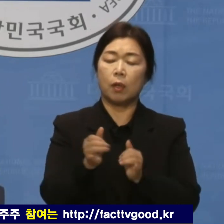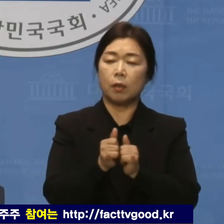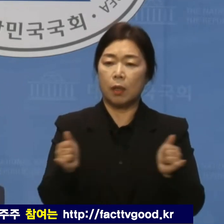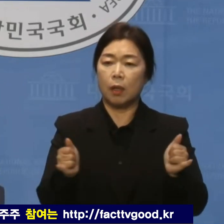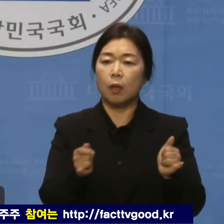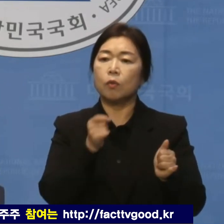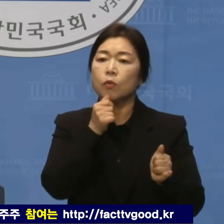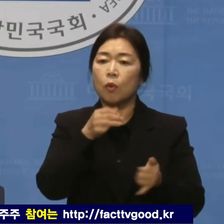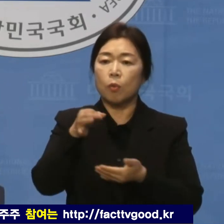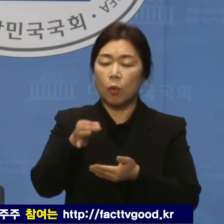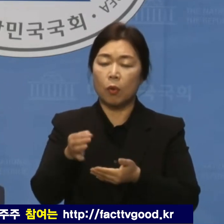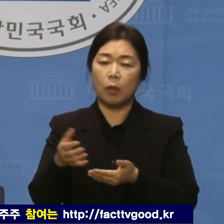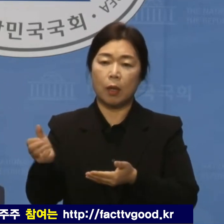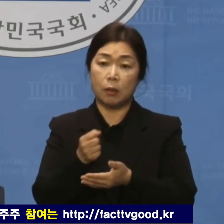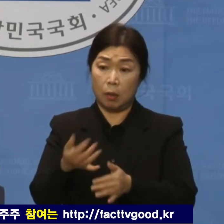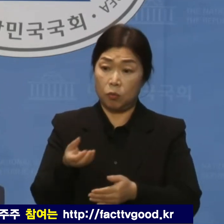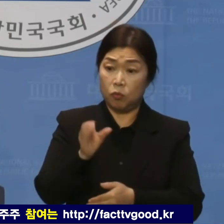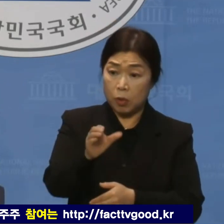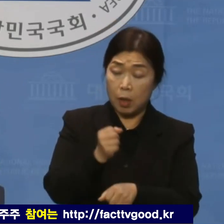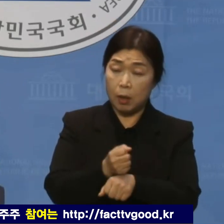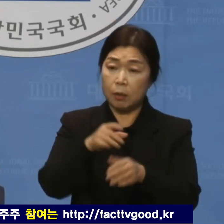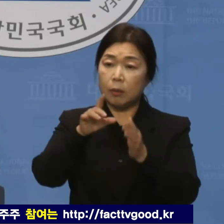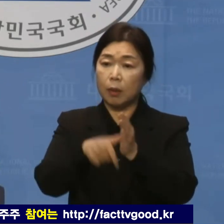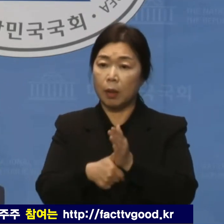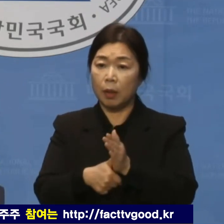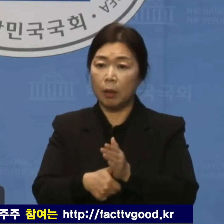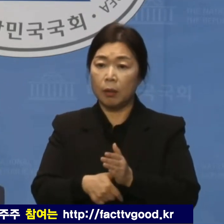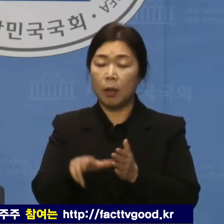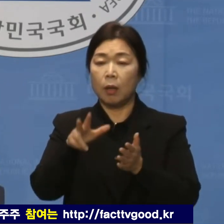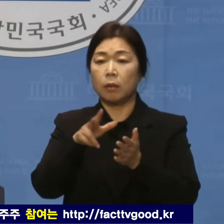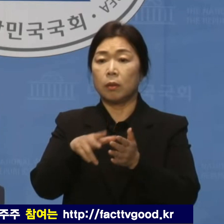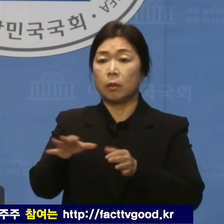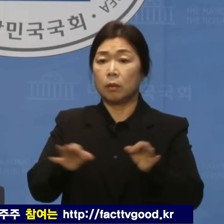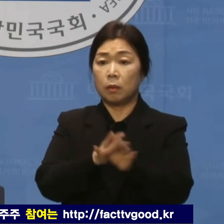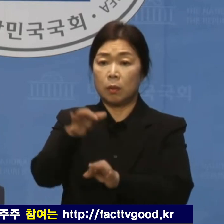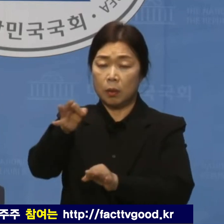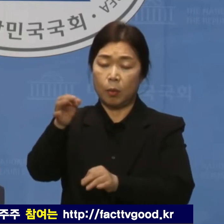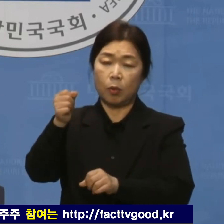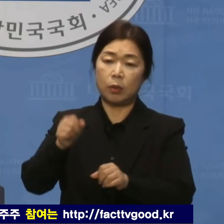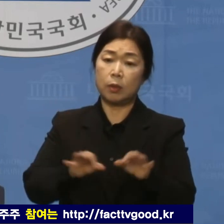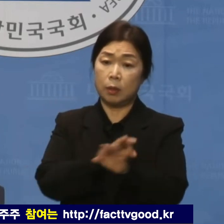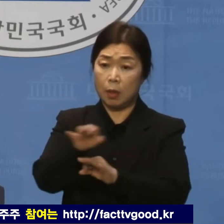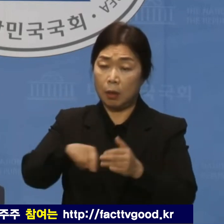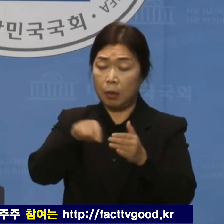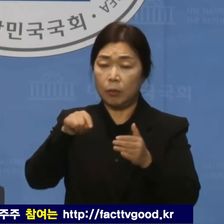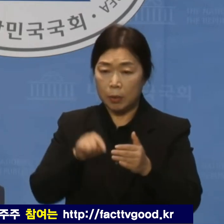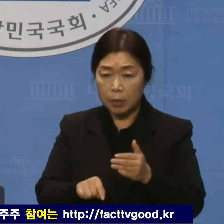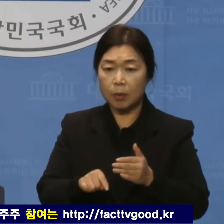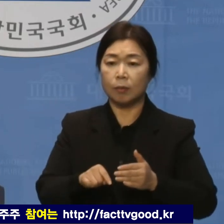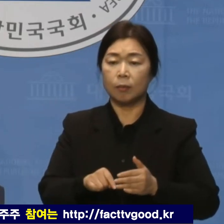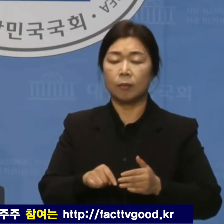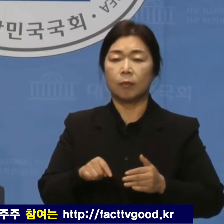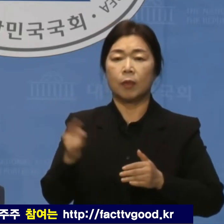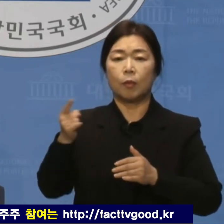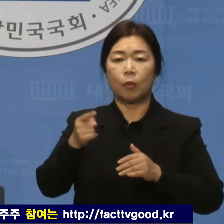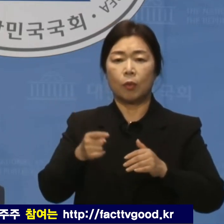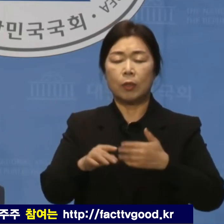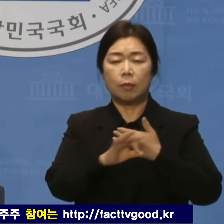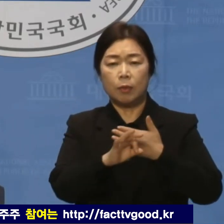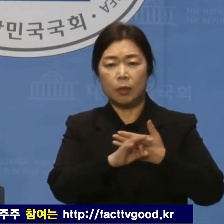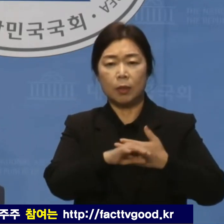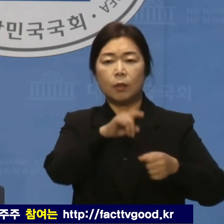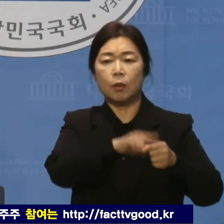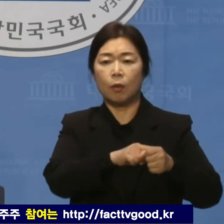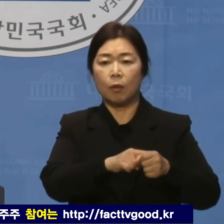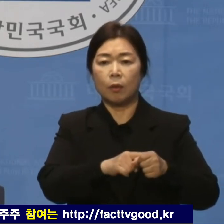등 자본시장 관련 공약을 내세웠고 지난해 이재명 대표가 한시적 공매도 금지를 여러 차례 정부에